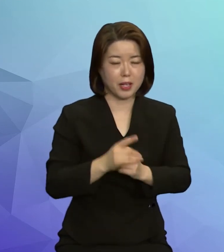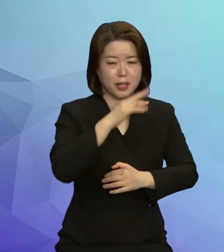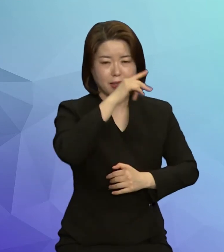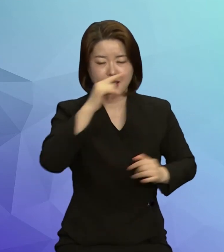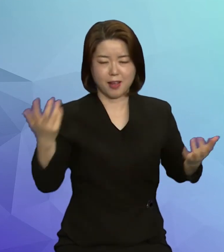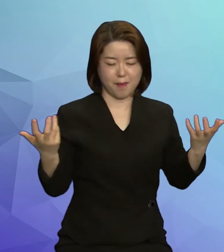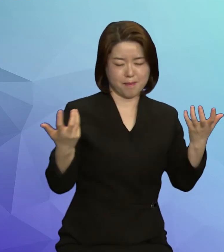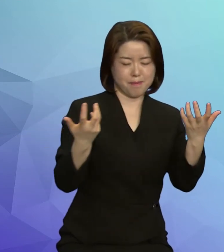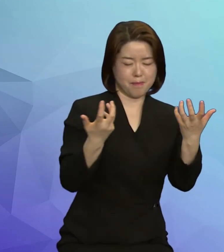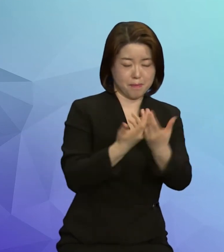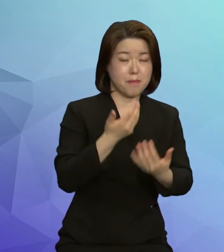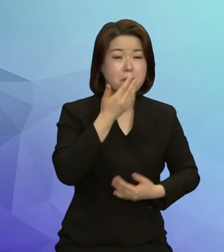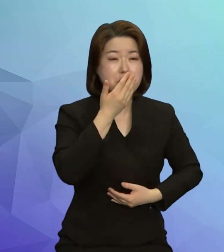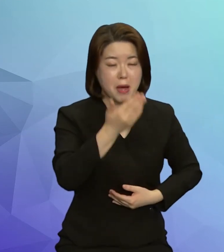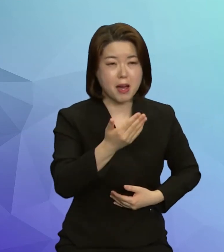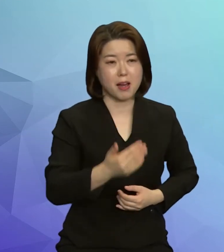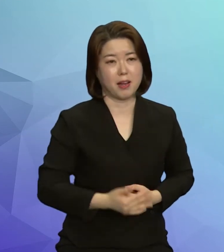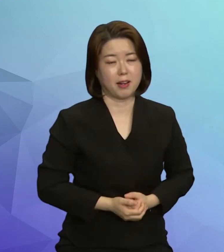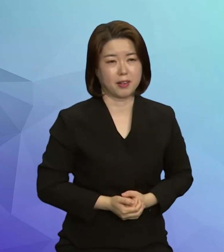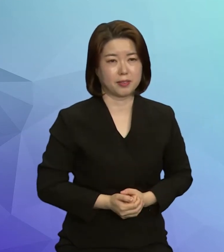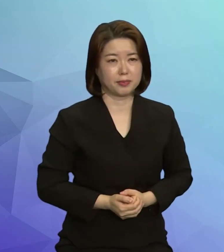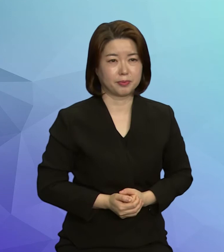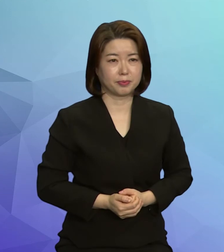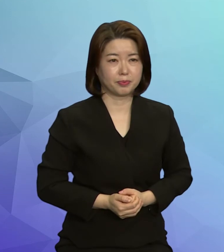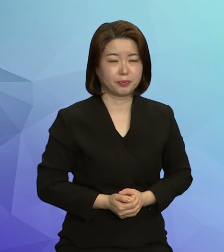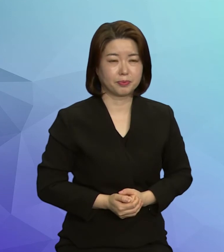방이 향기로 진동하잖아요.